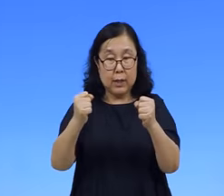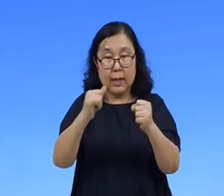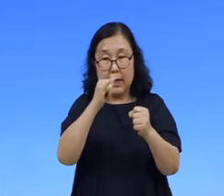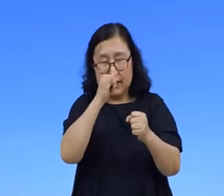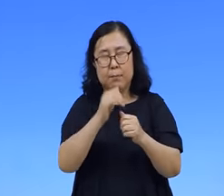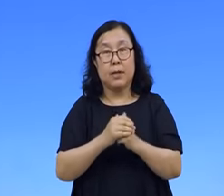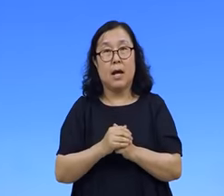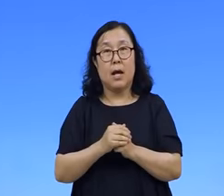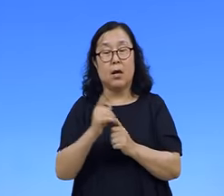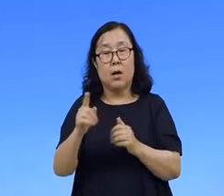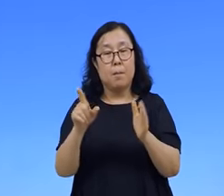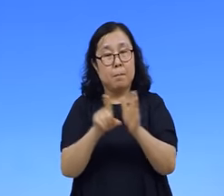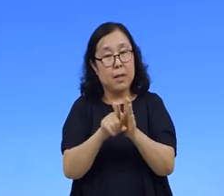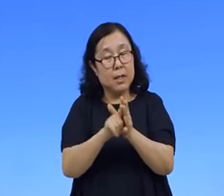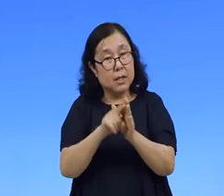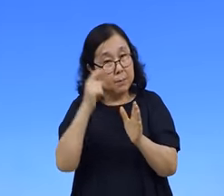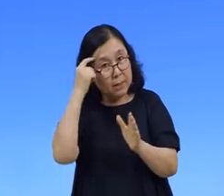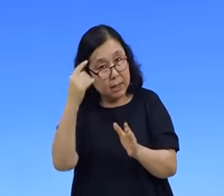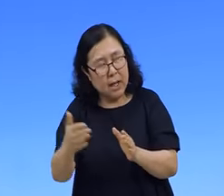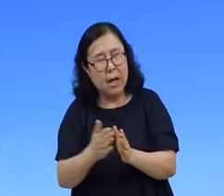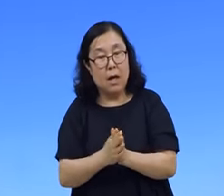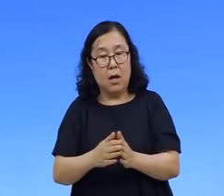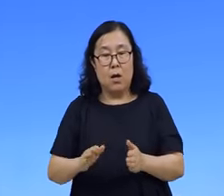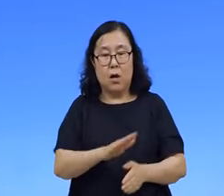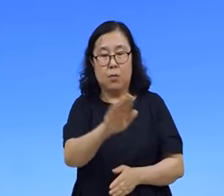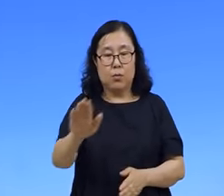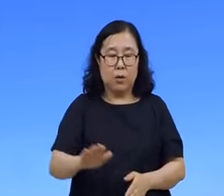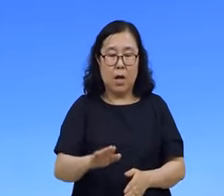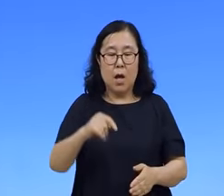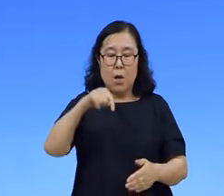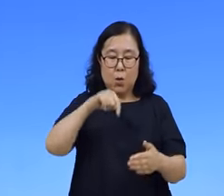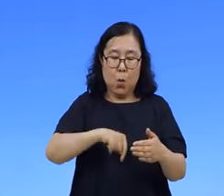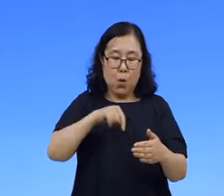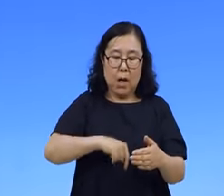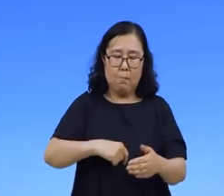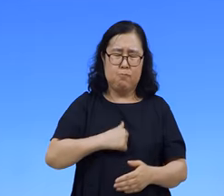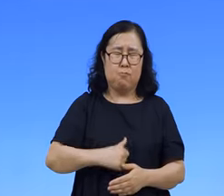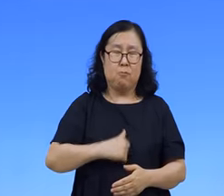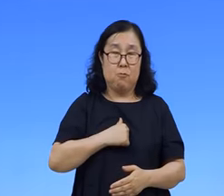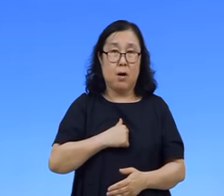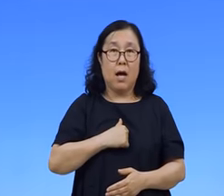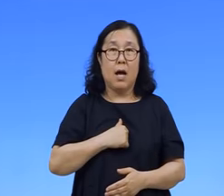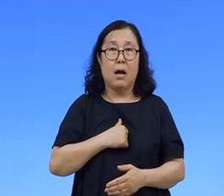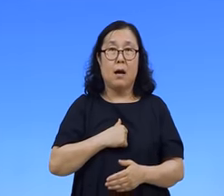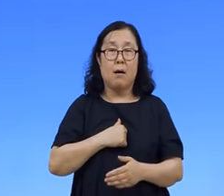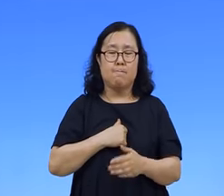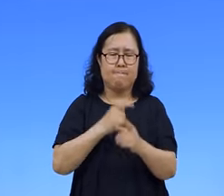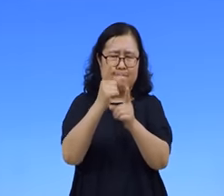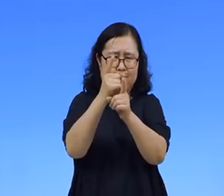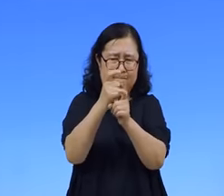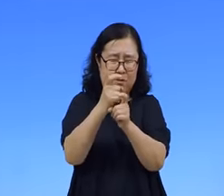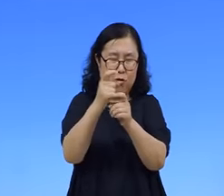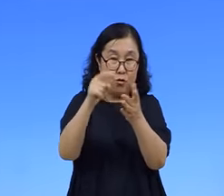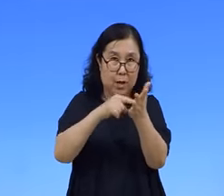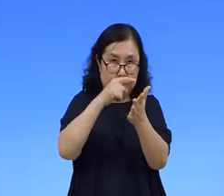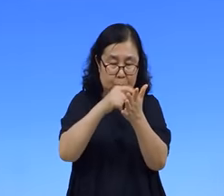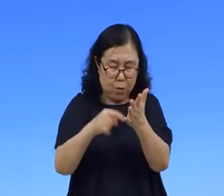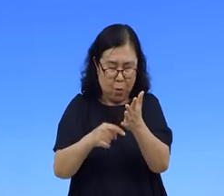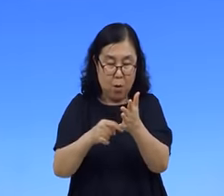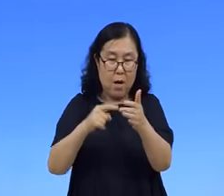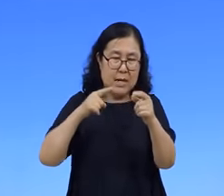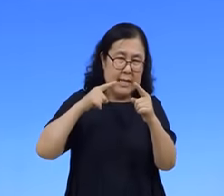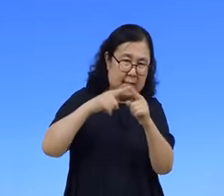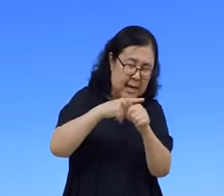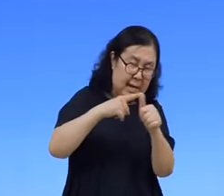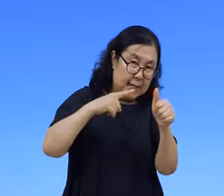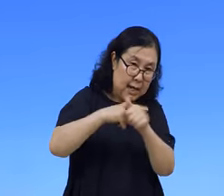겁니다. 여러분 이거 믿으십니까? 여러분 내면의 분노가 울분으로 복수하고 살인하고 폭행을